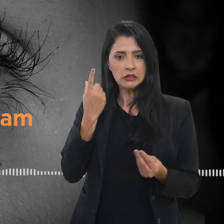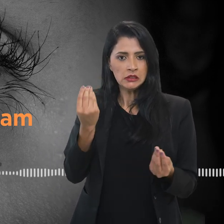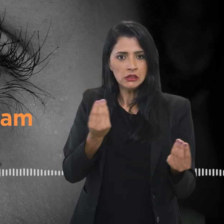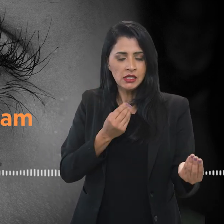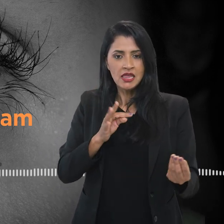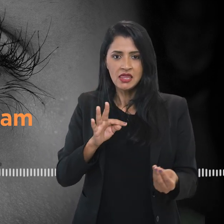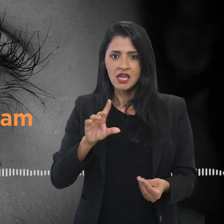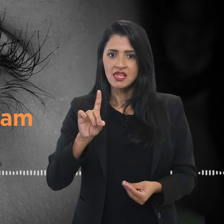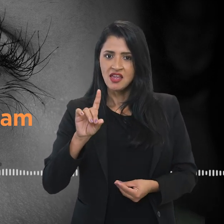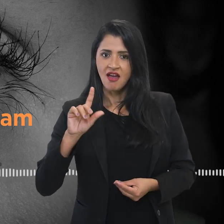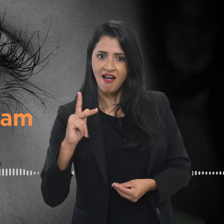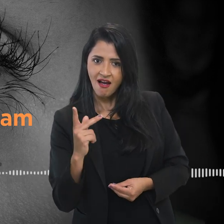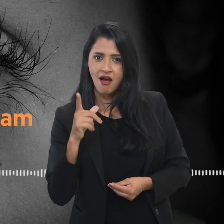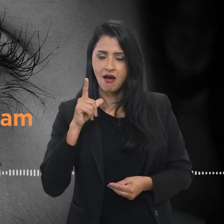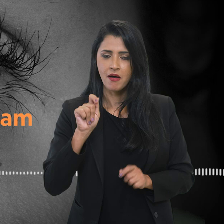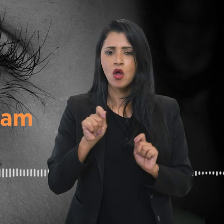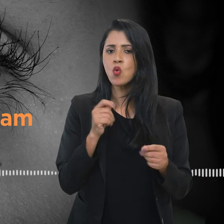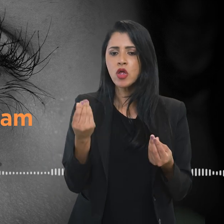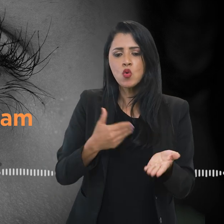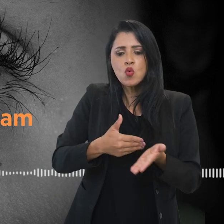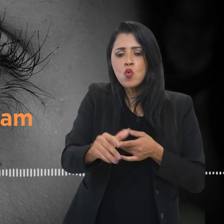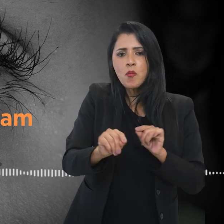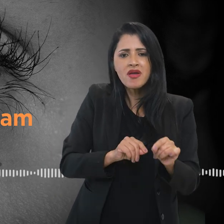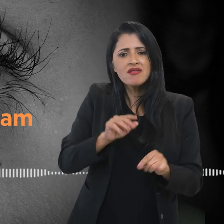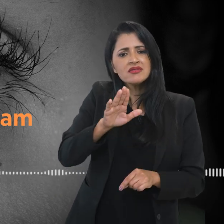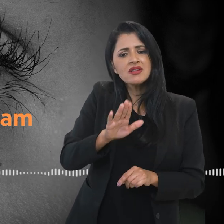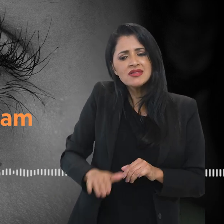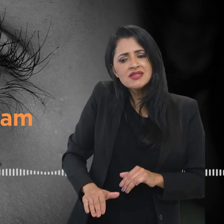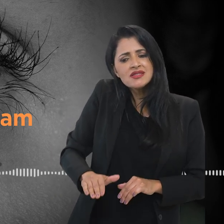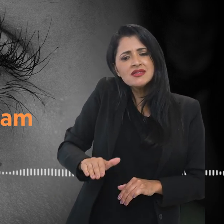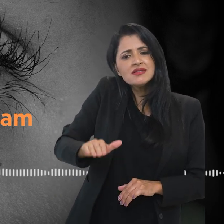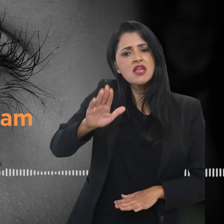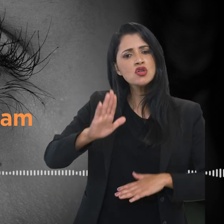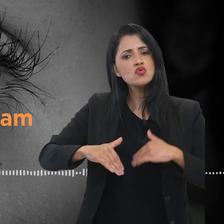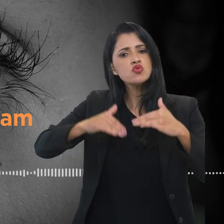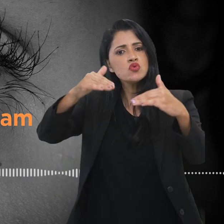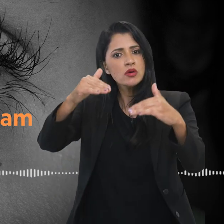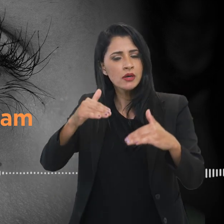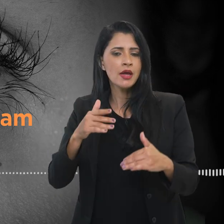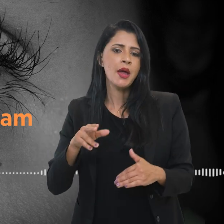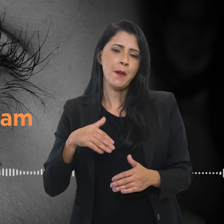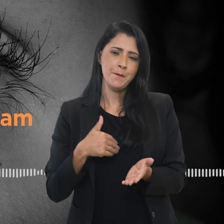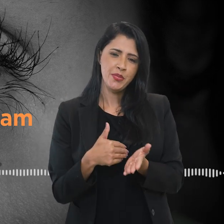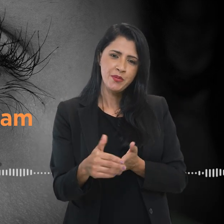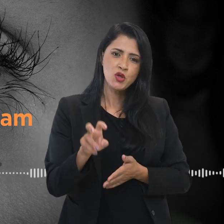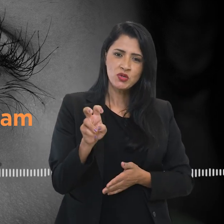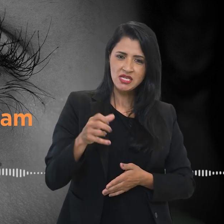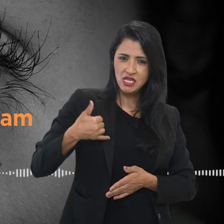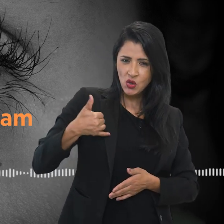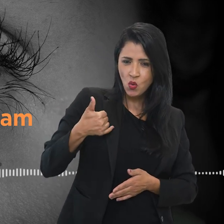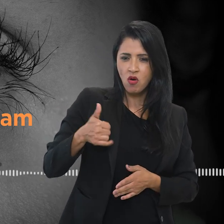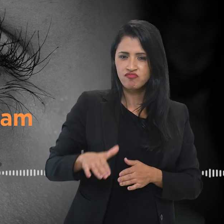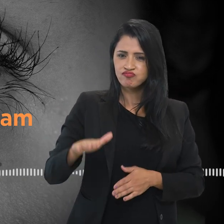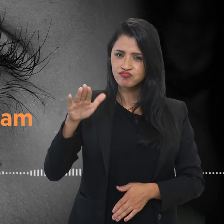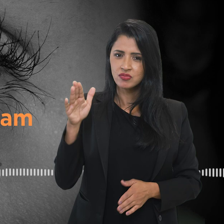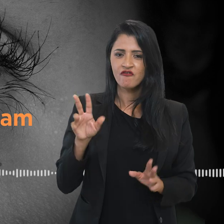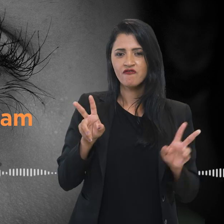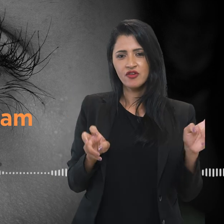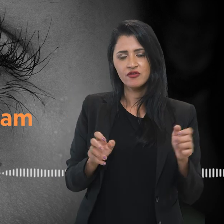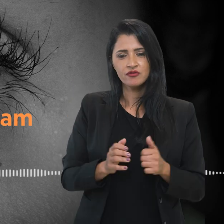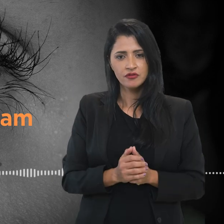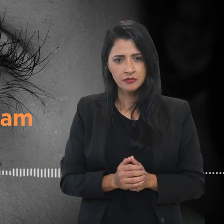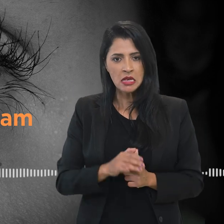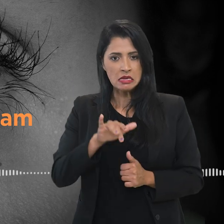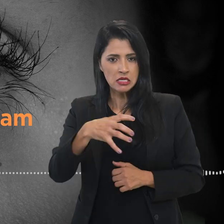do déficit de atenção com hiperatividade, TDAH, abre aspas, sempre começa cedo no desenvolvimento, usualmente